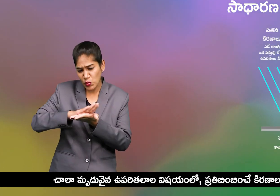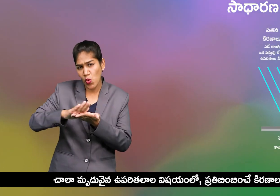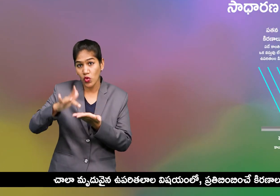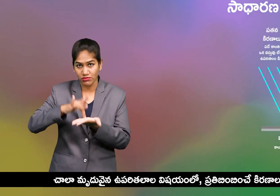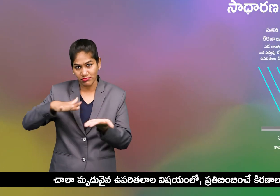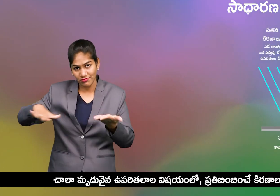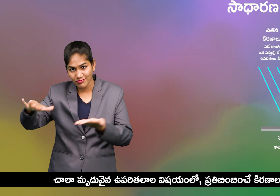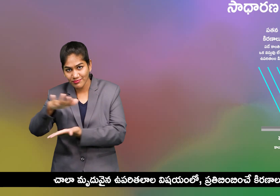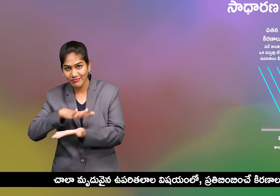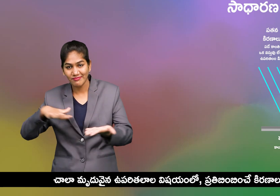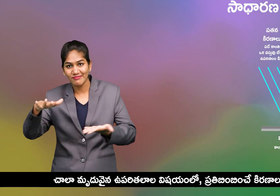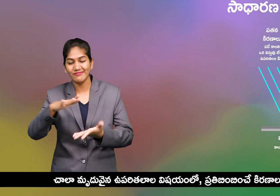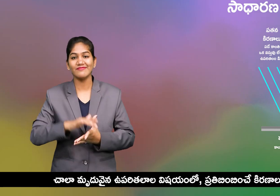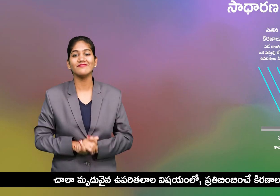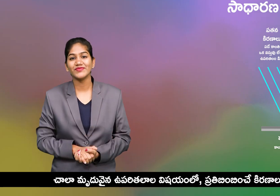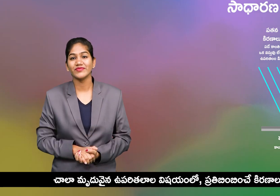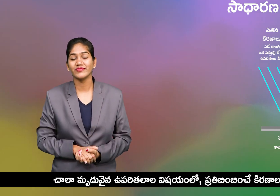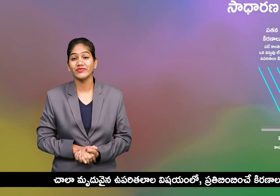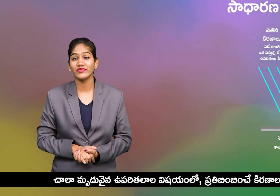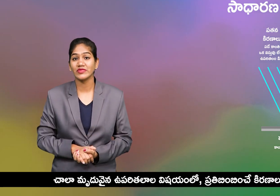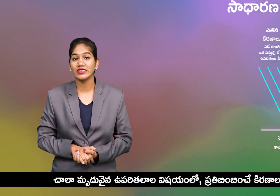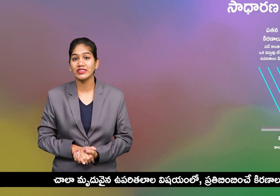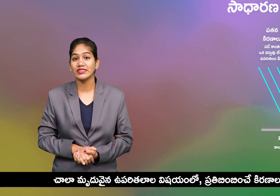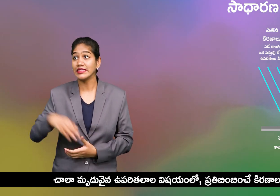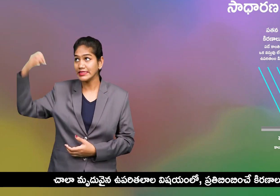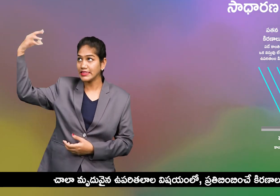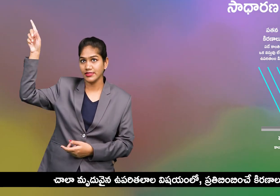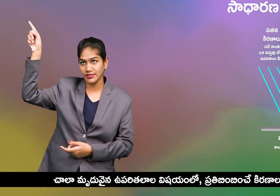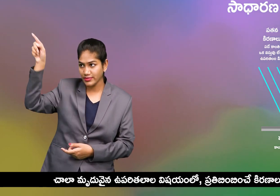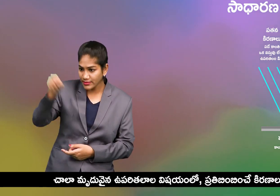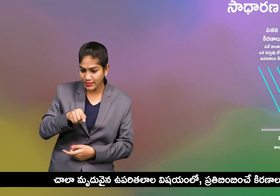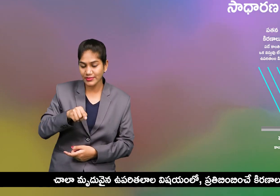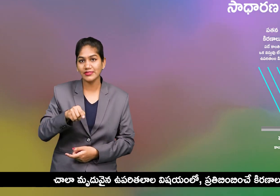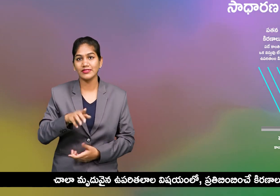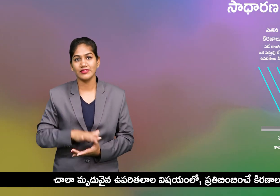విషయంలో ప్రతిబింబించే కిరణాలు అదే దిశలో తిరిగి వస్తాయి.